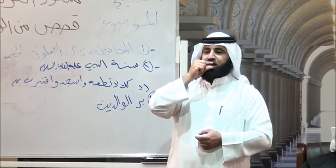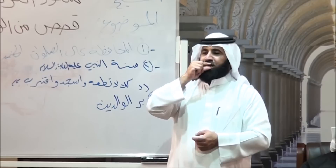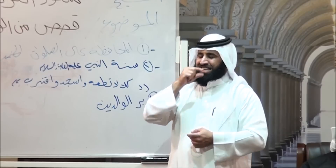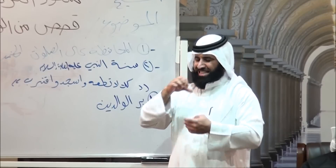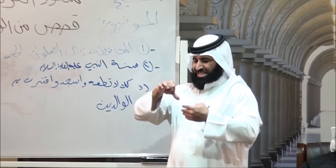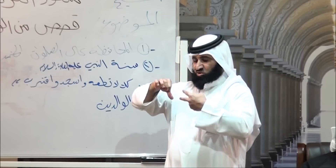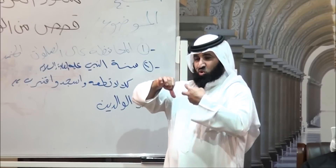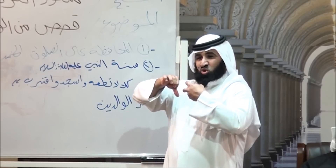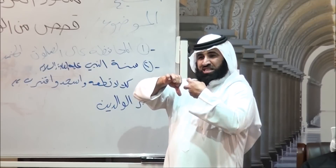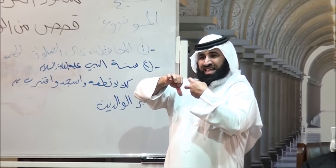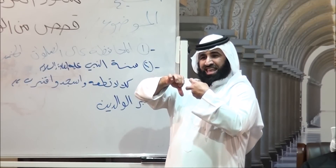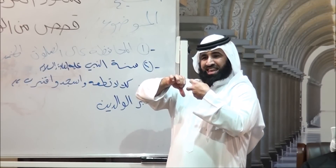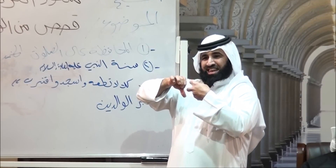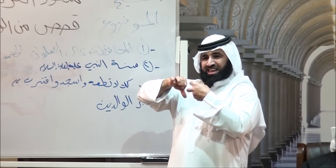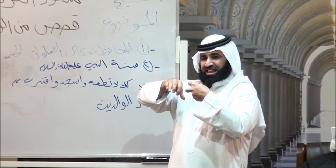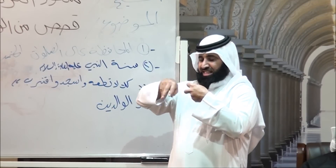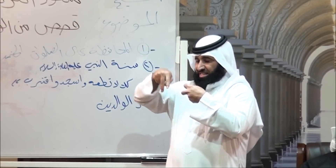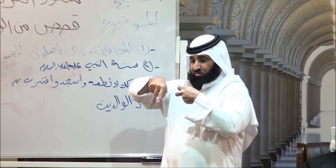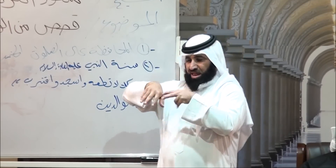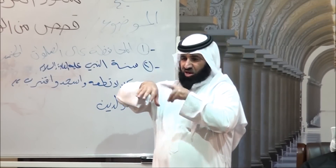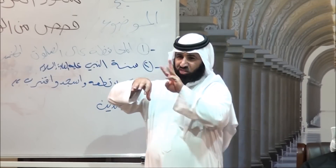عدت إلى المنزل.